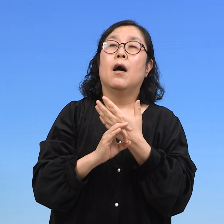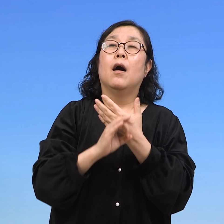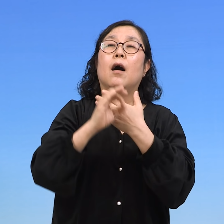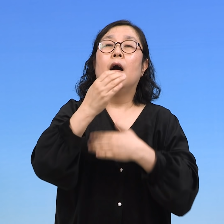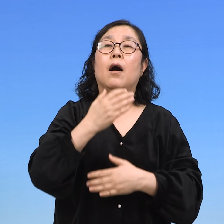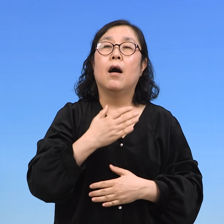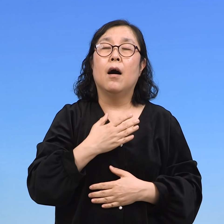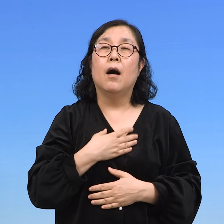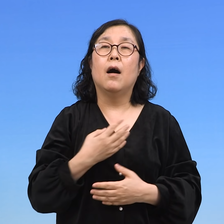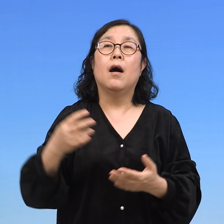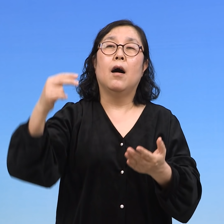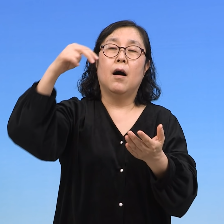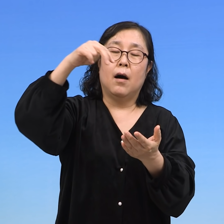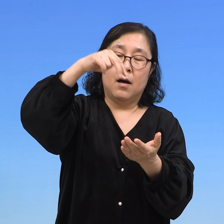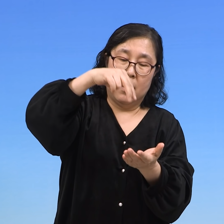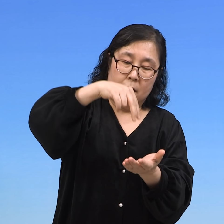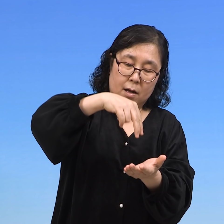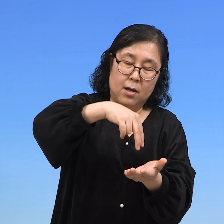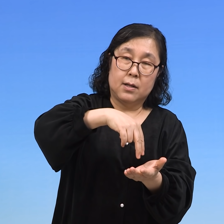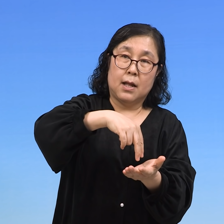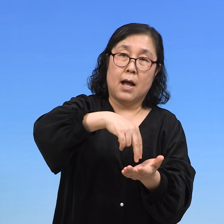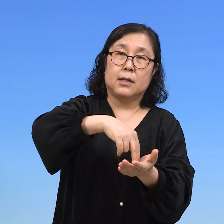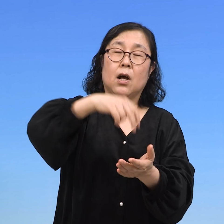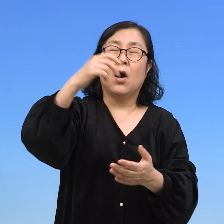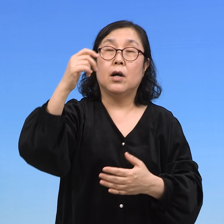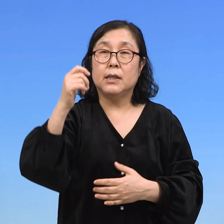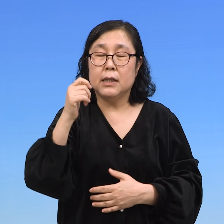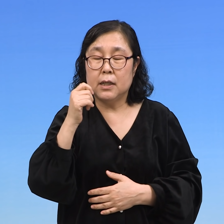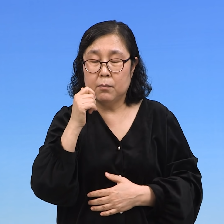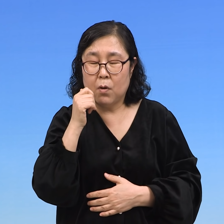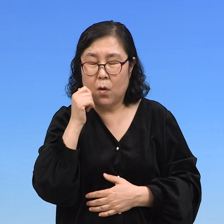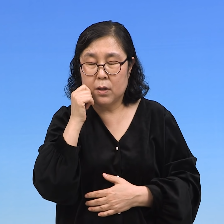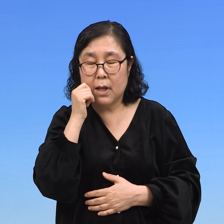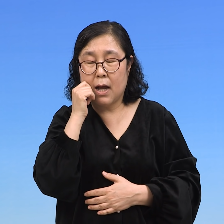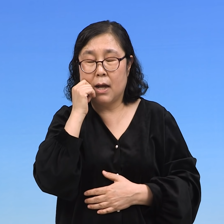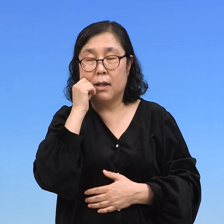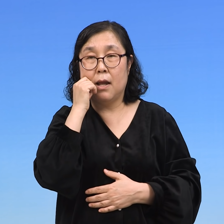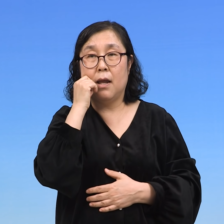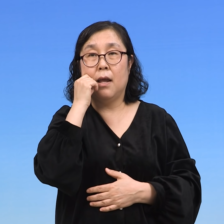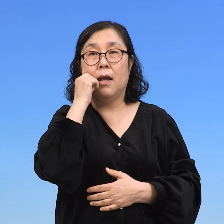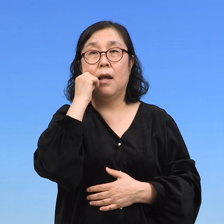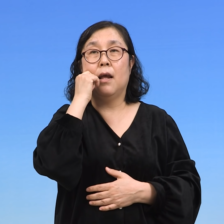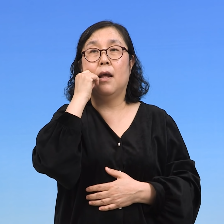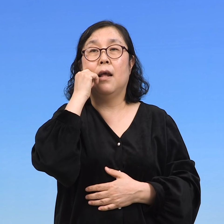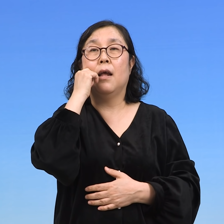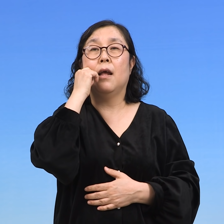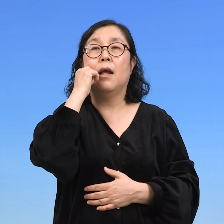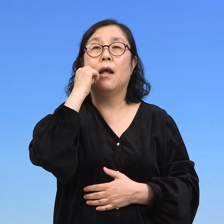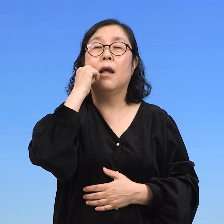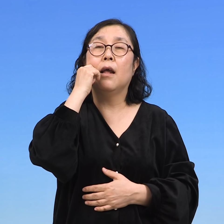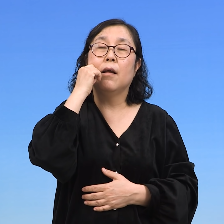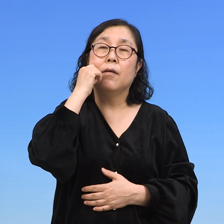내 공로가 아닙니다 은혜입니다 나 서지 못하네